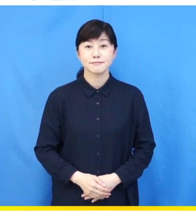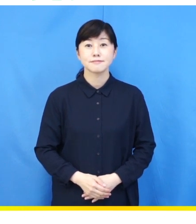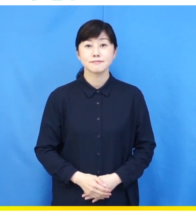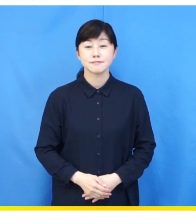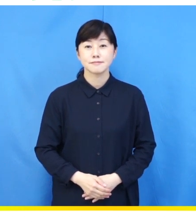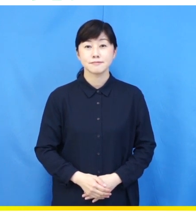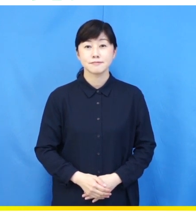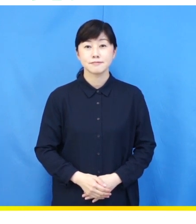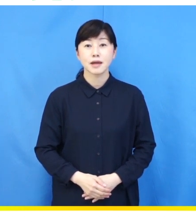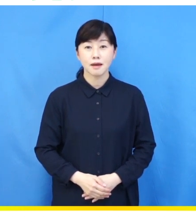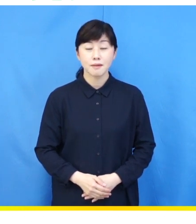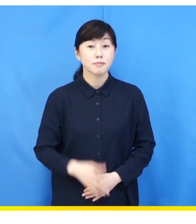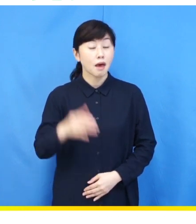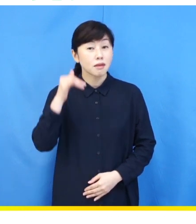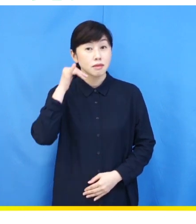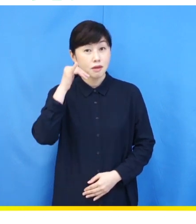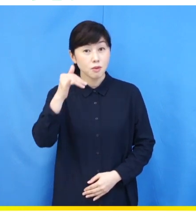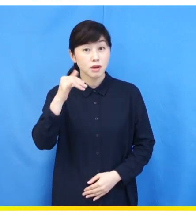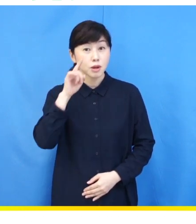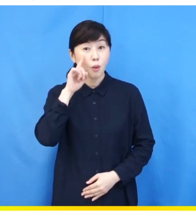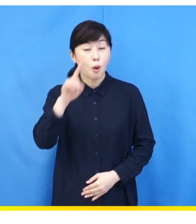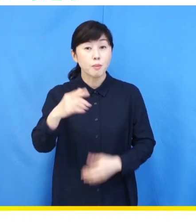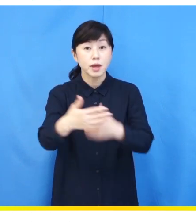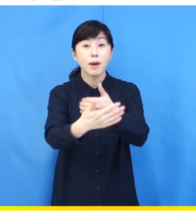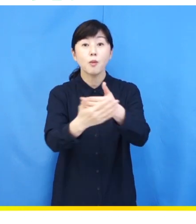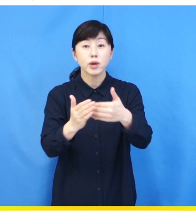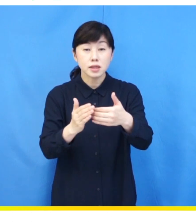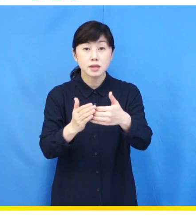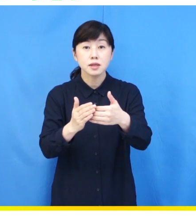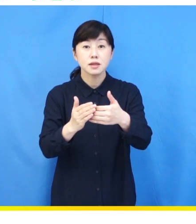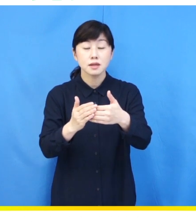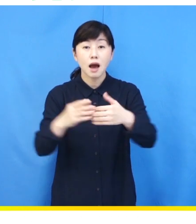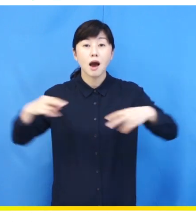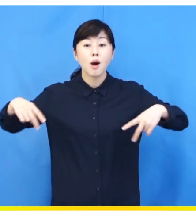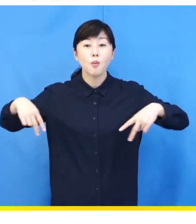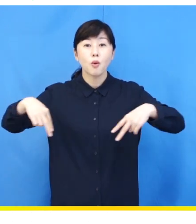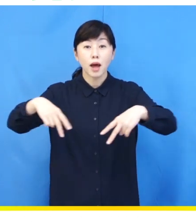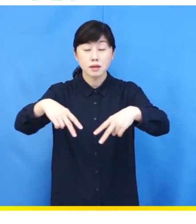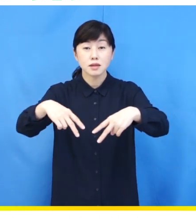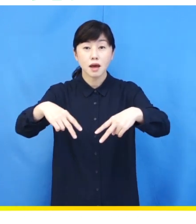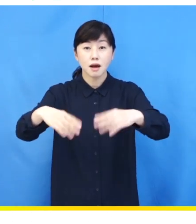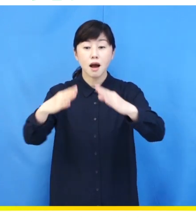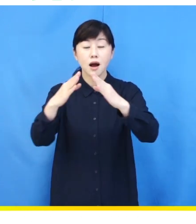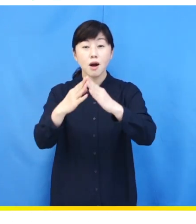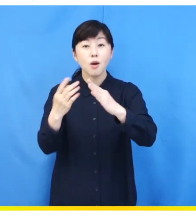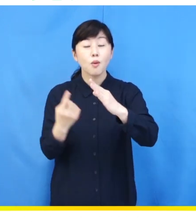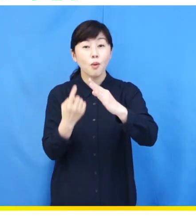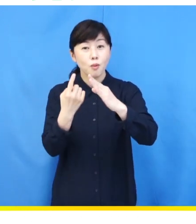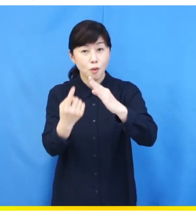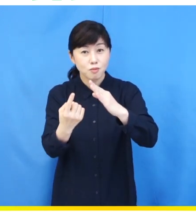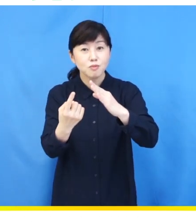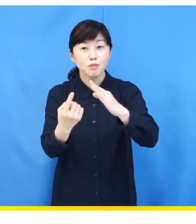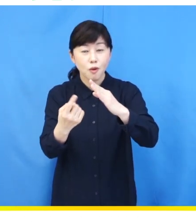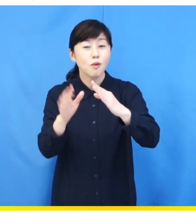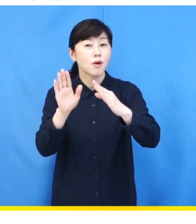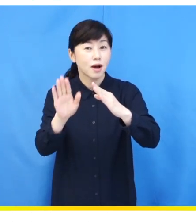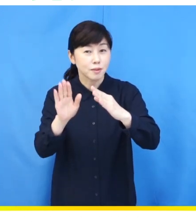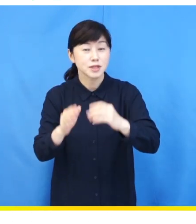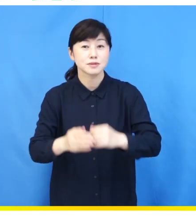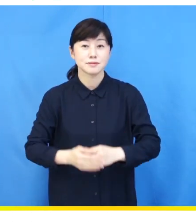また電話での見守りやボランティアによる訪問援助も行なってい